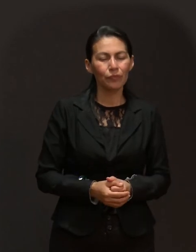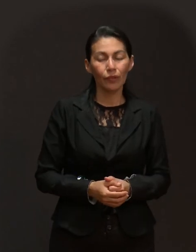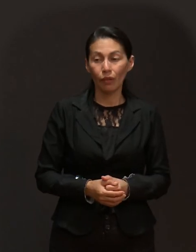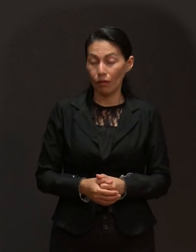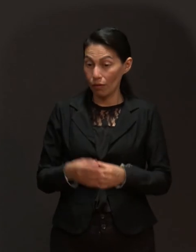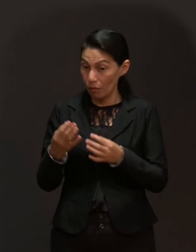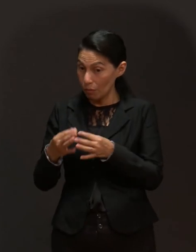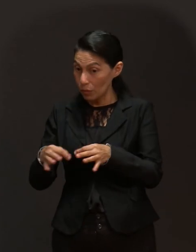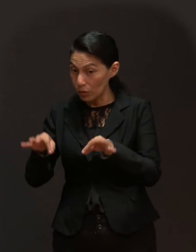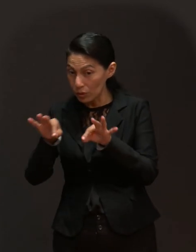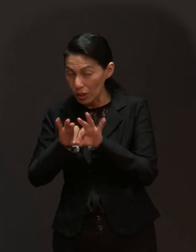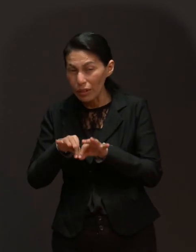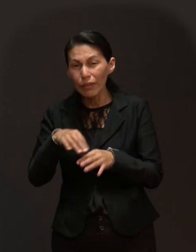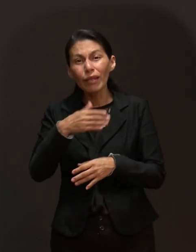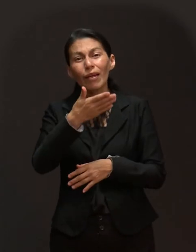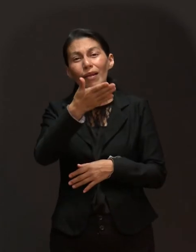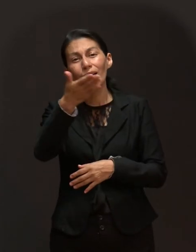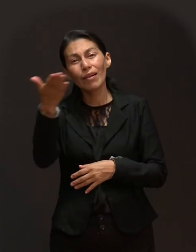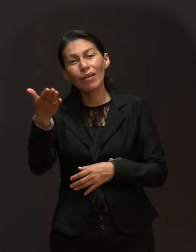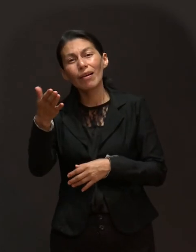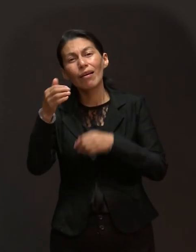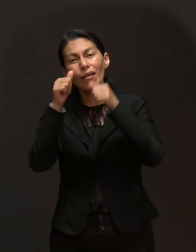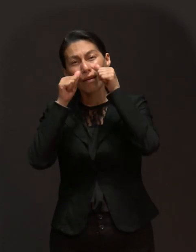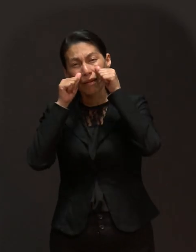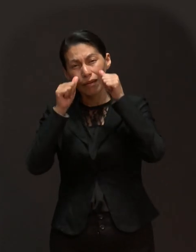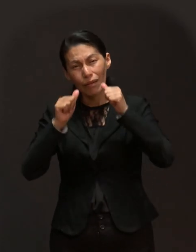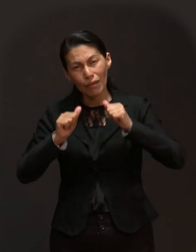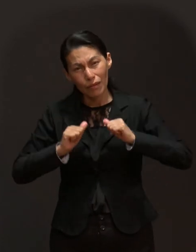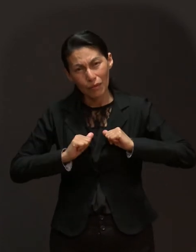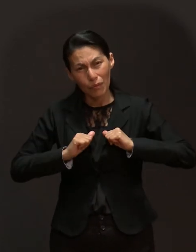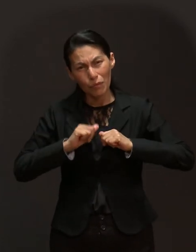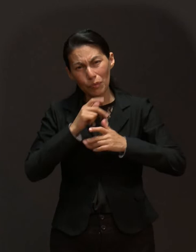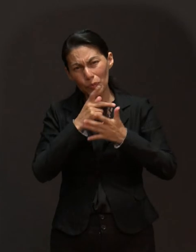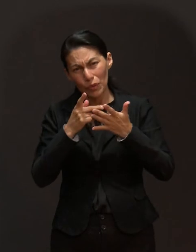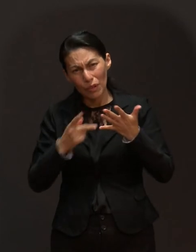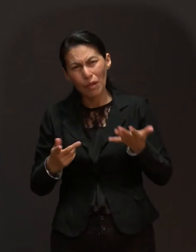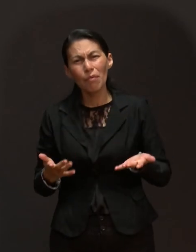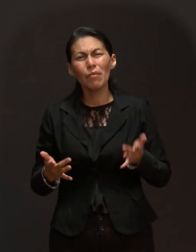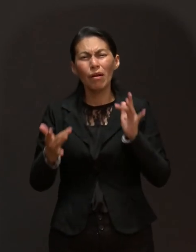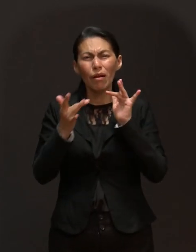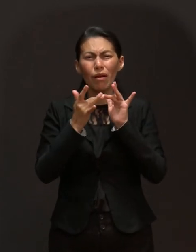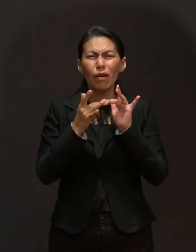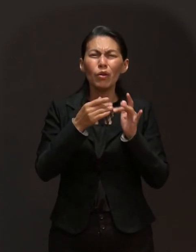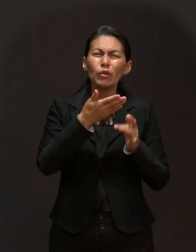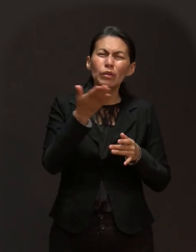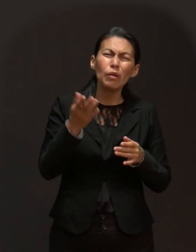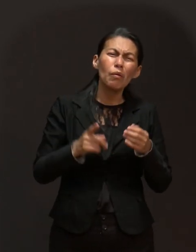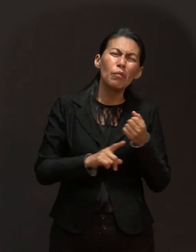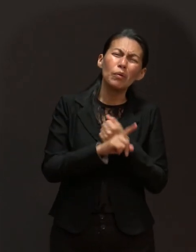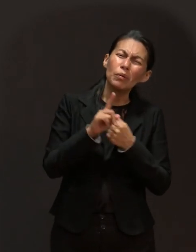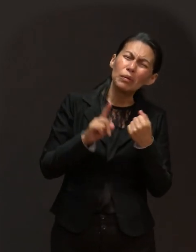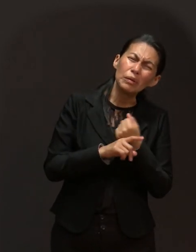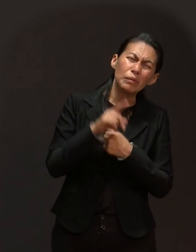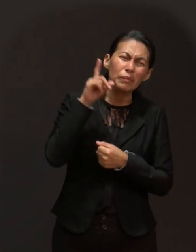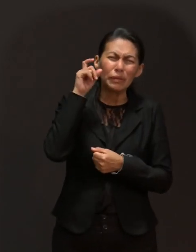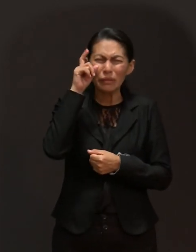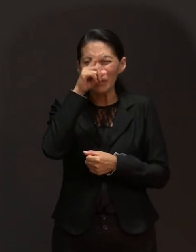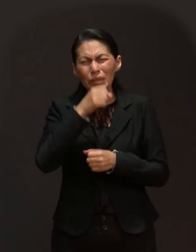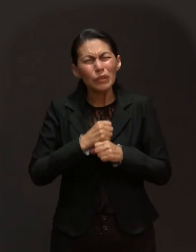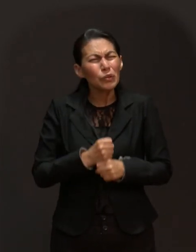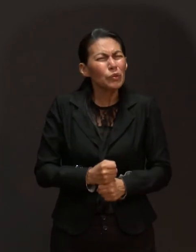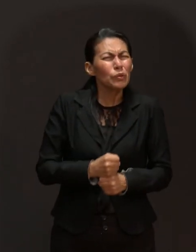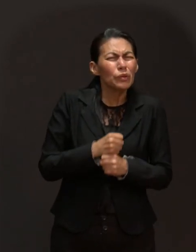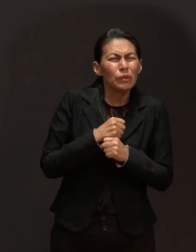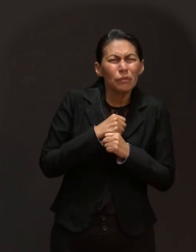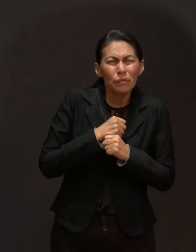importante que si alguien de los que están escuchando este programa está pasando por una situación difícil